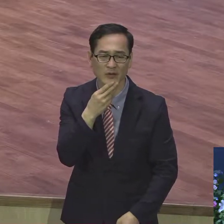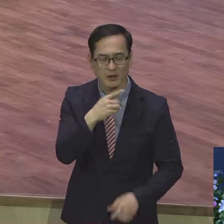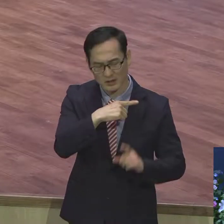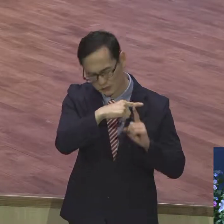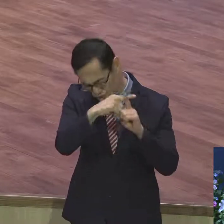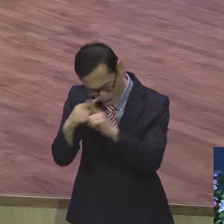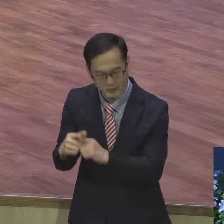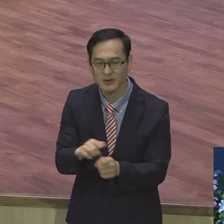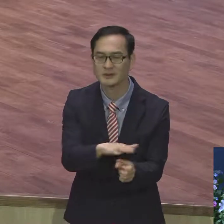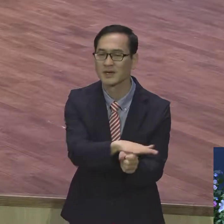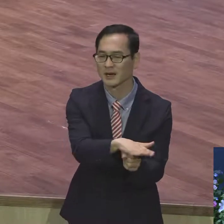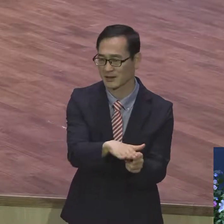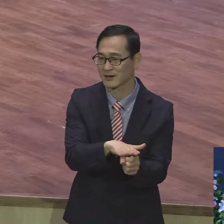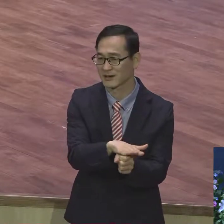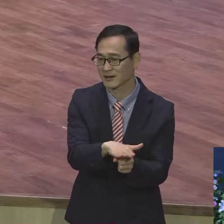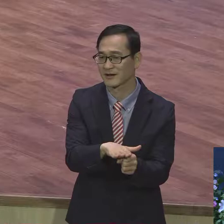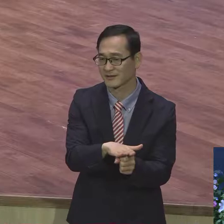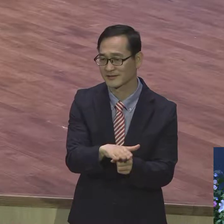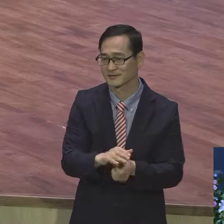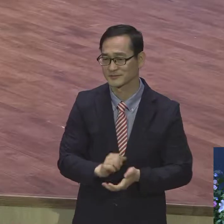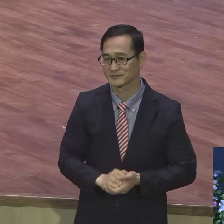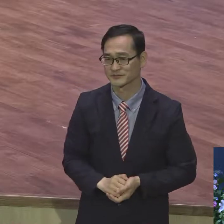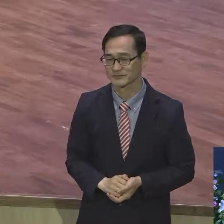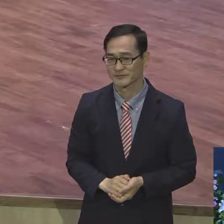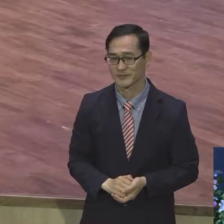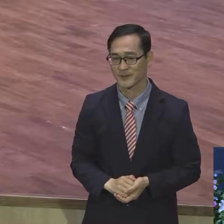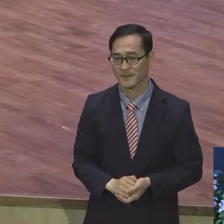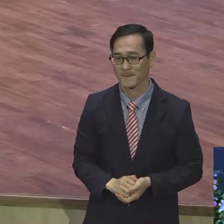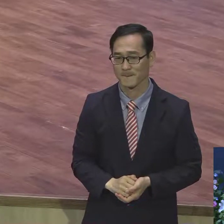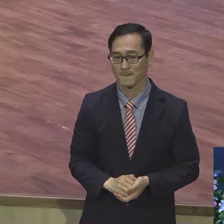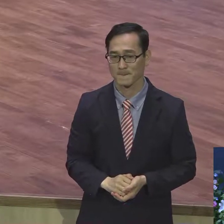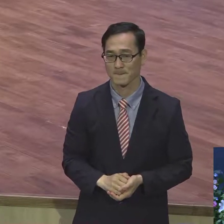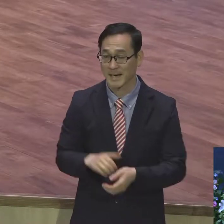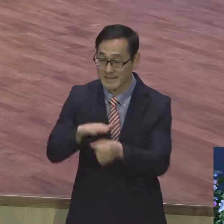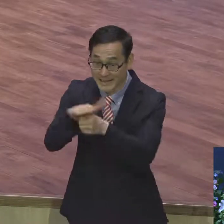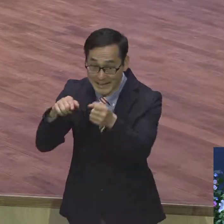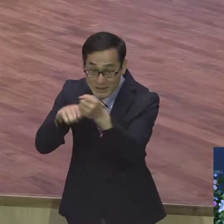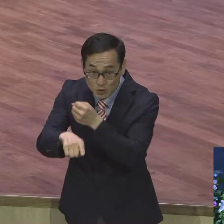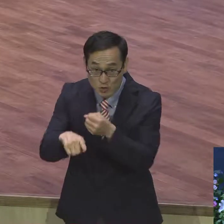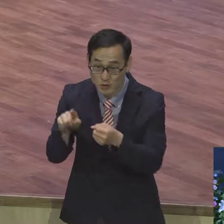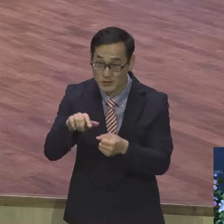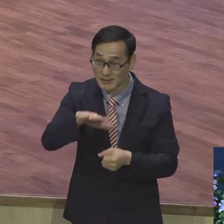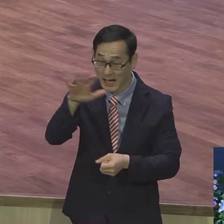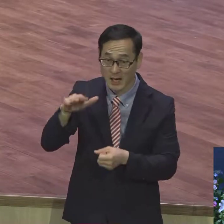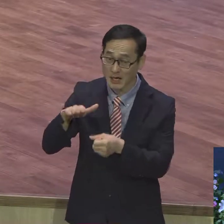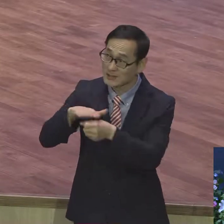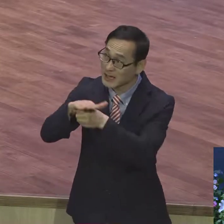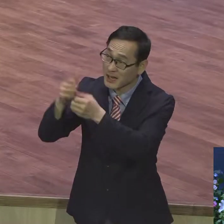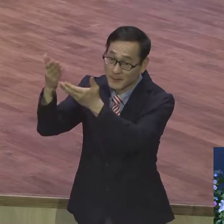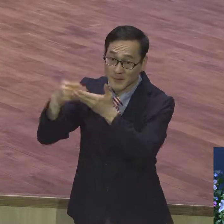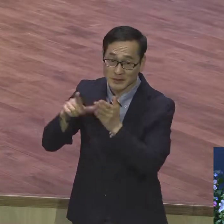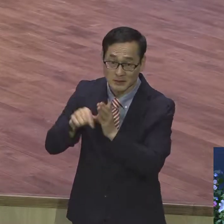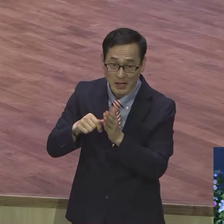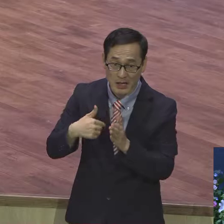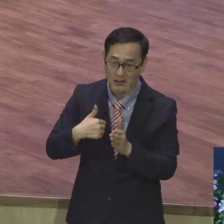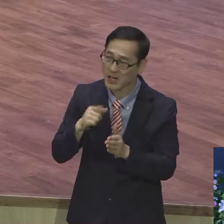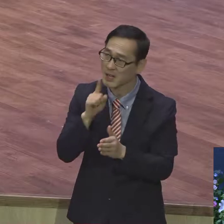이것을 어떻게 말로다 표현하겠어요? 우리가 하나님의 사랑을 받을 자격이 있습니까? 하나님을